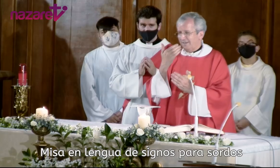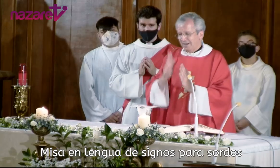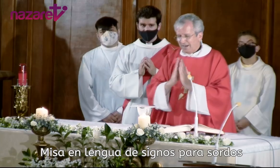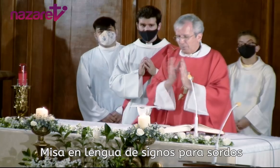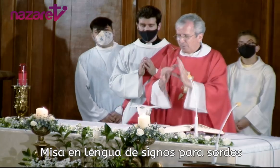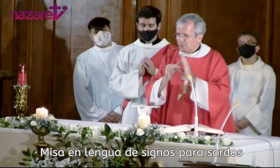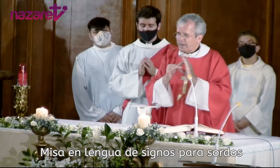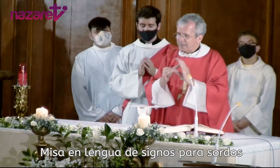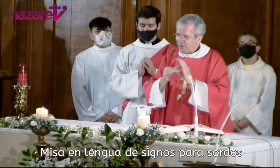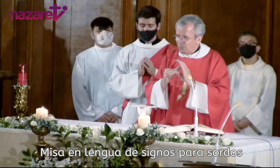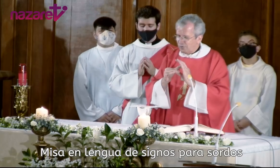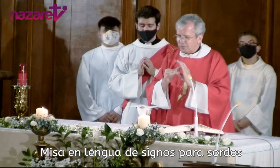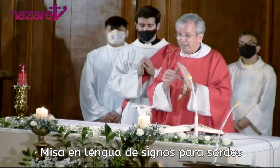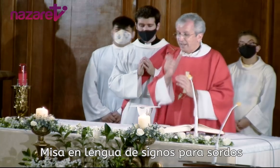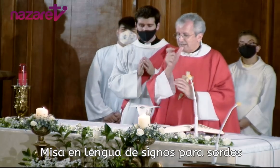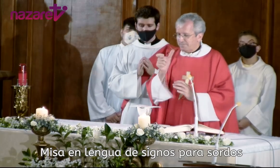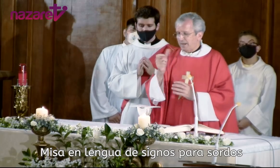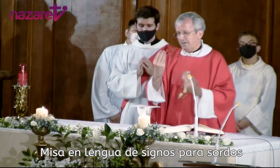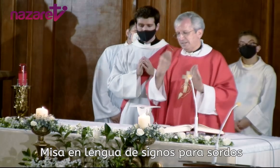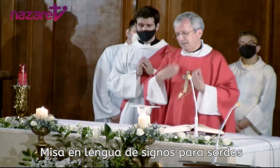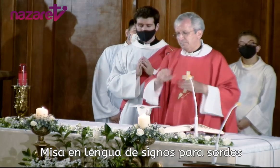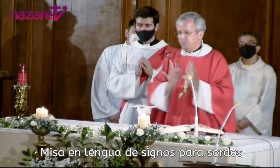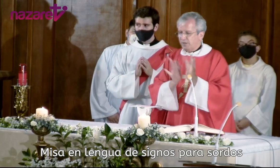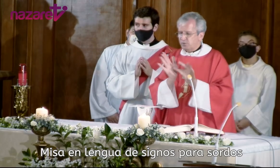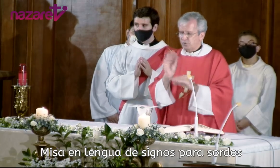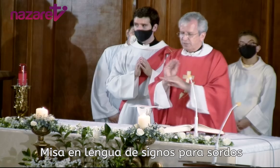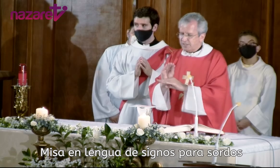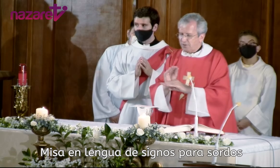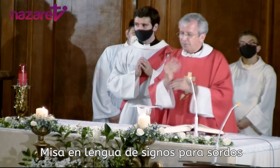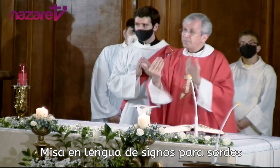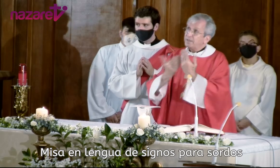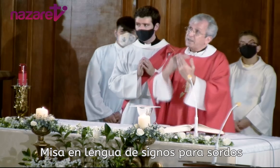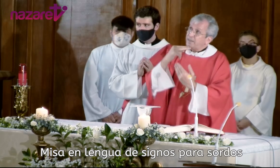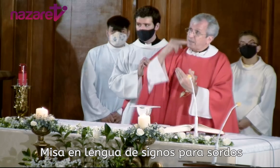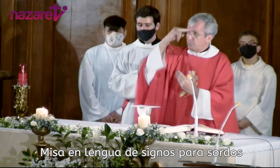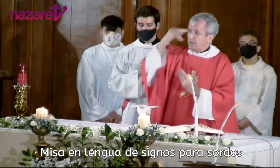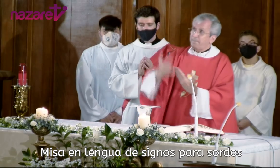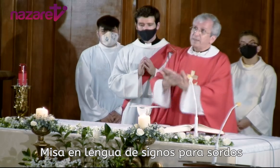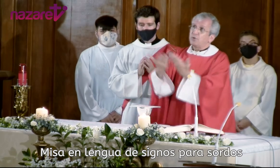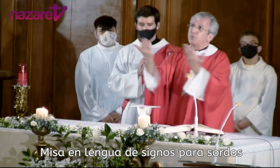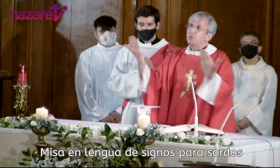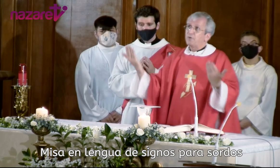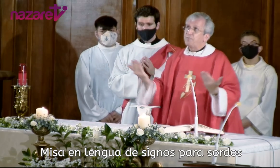la volvimos a rezar juntos. Esas palabras que el mismo Jesús nos enseñó y que dirigimos al Padre con toda